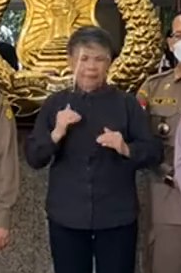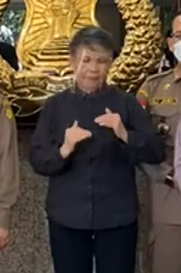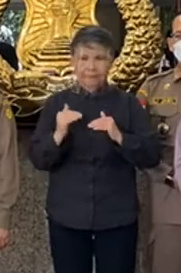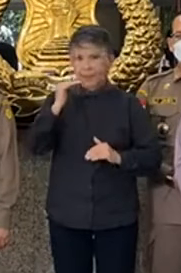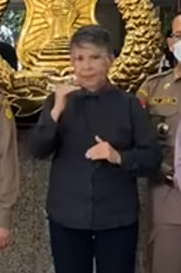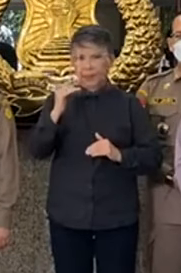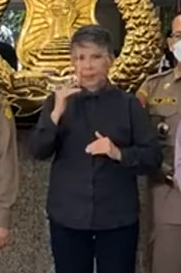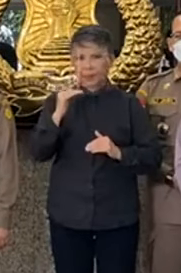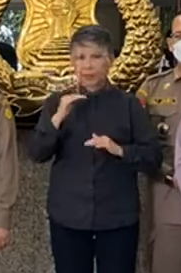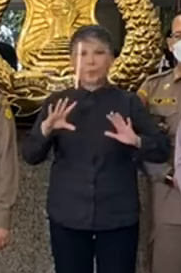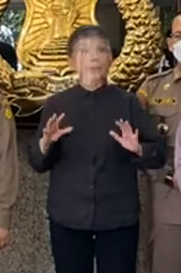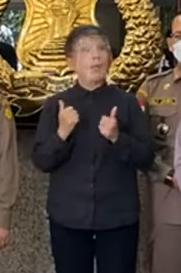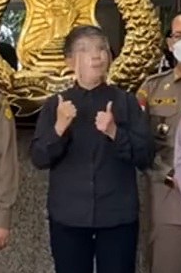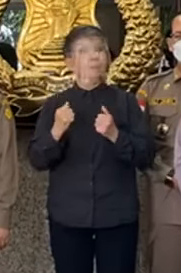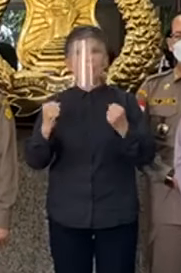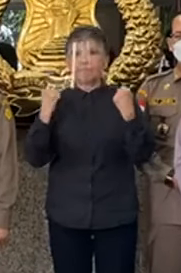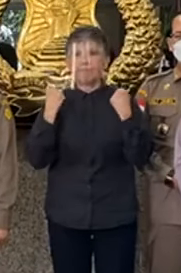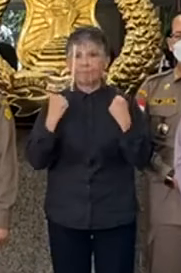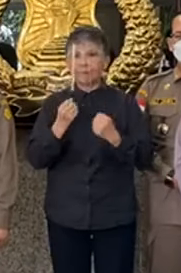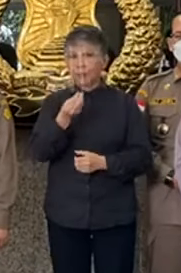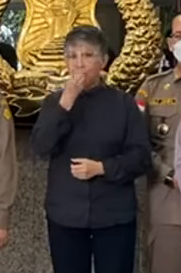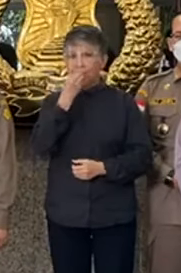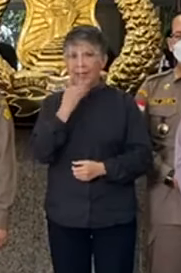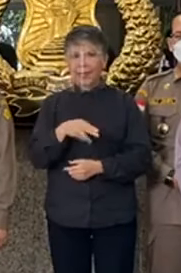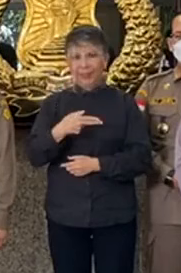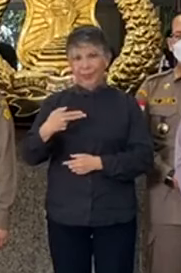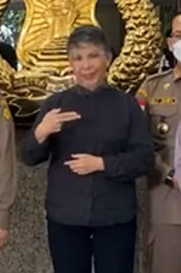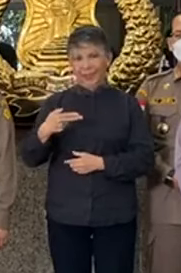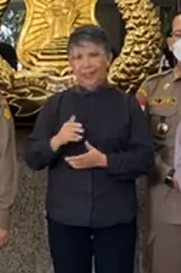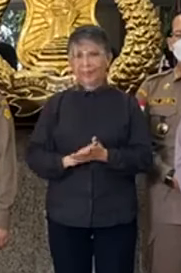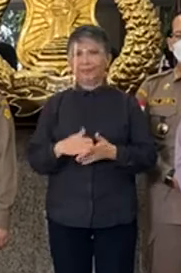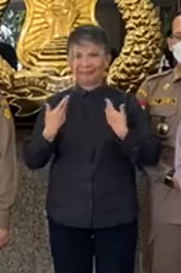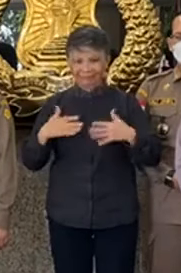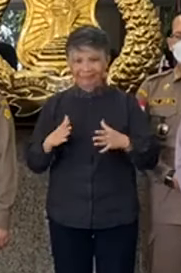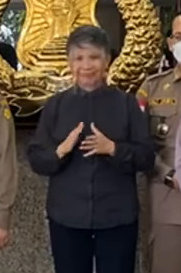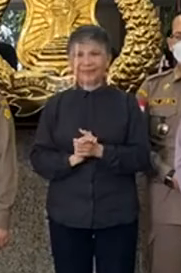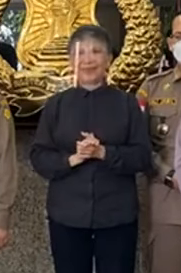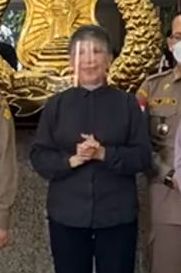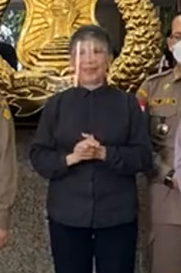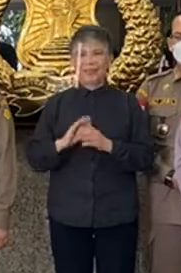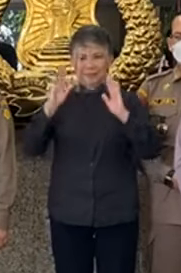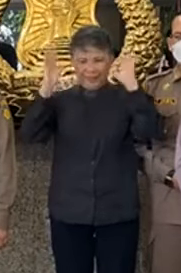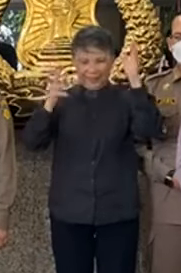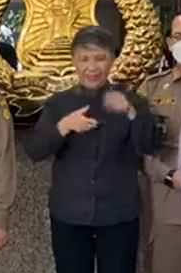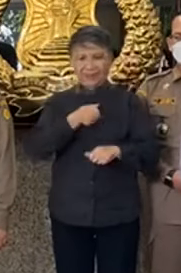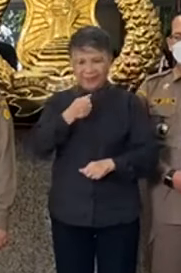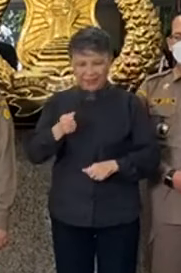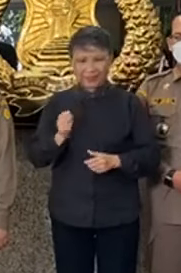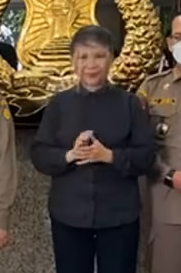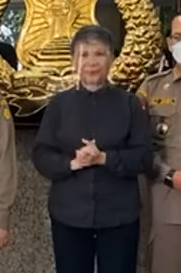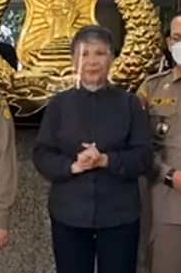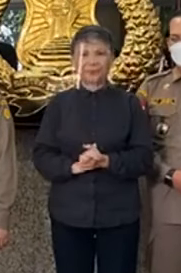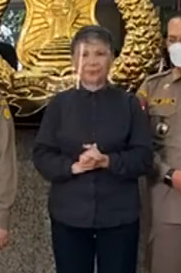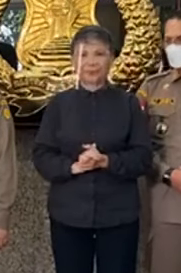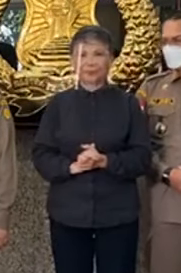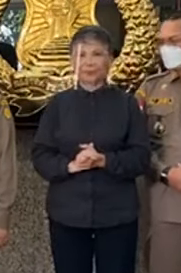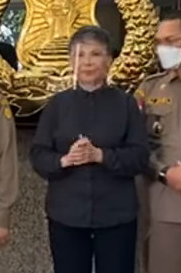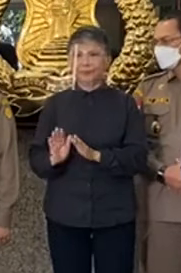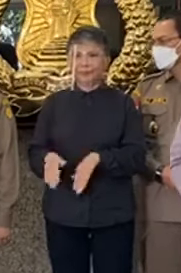maksimal untuk mempersiapkan ketahanan pangan kita. Saya kira itu dari saya, dari hasil MOU ini. Terima kasih Bapak Kapolri.